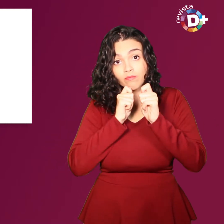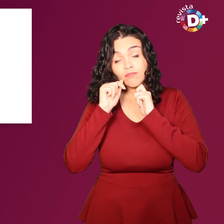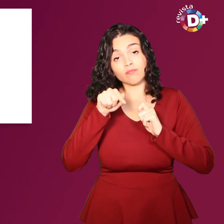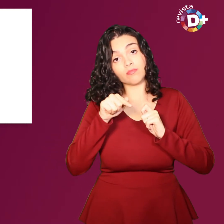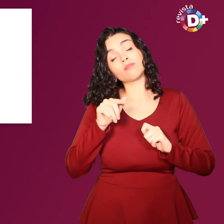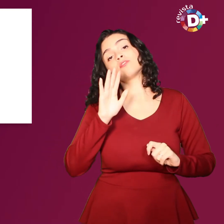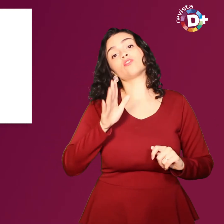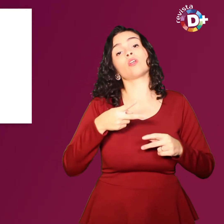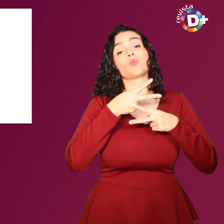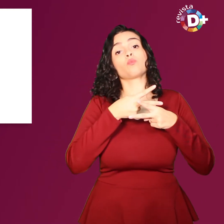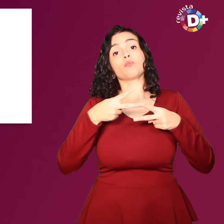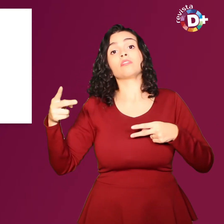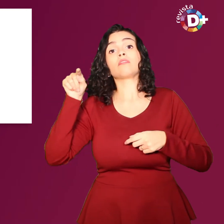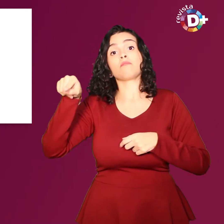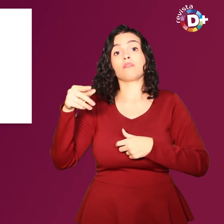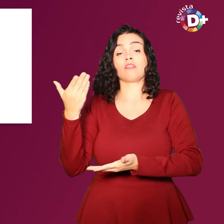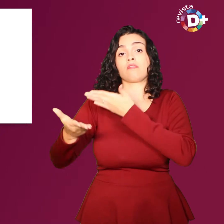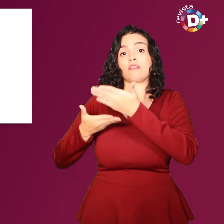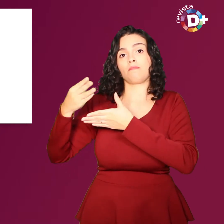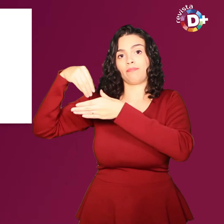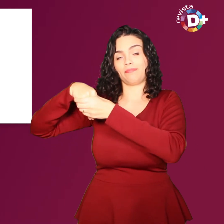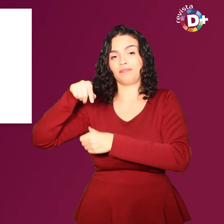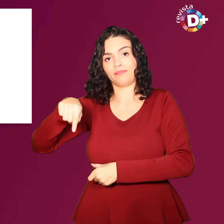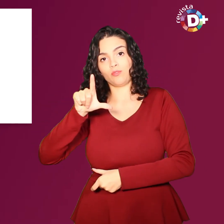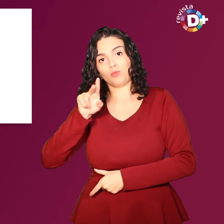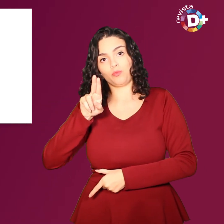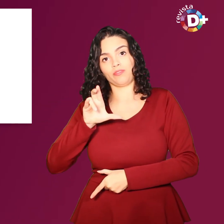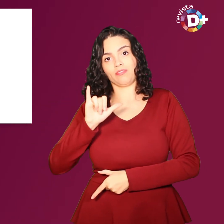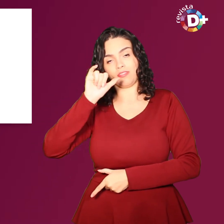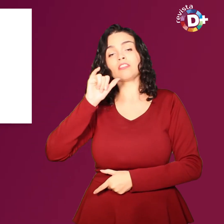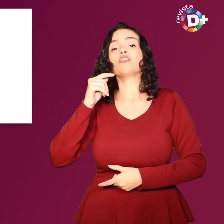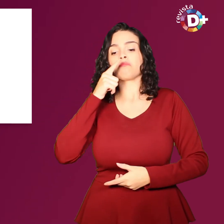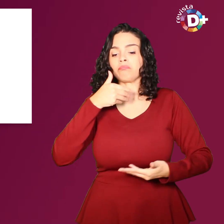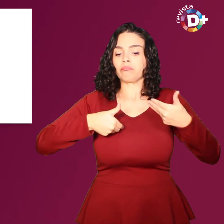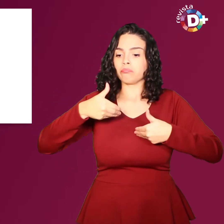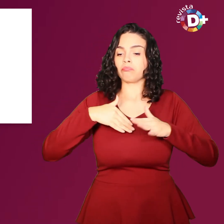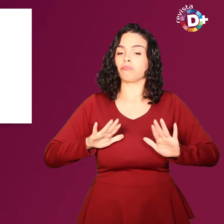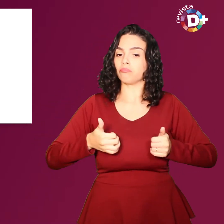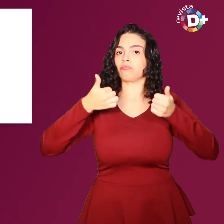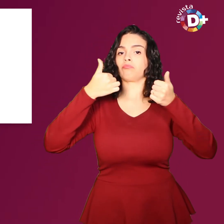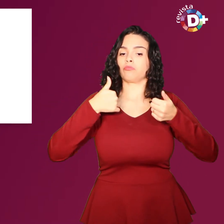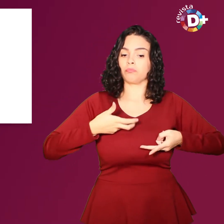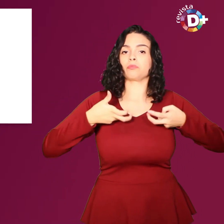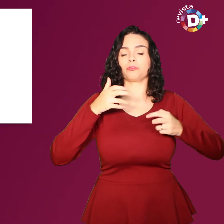feita, Vitorino Júnior estava há apenas 2 semanas se tratando na entidade, mas já sentia diferenças.